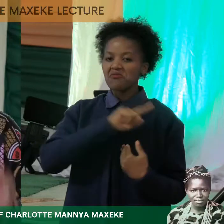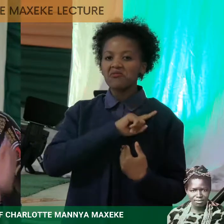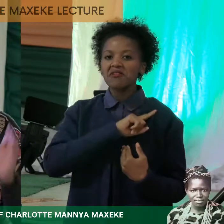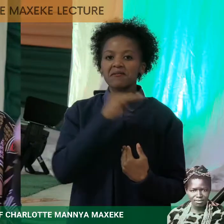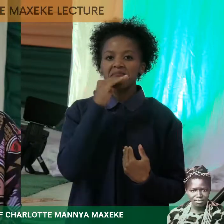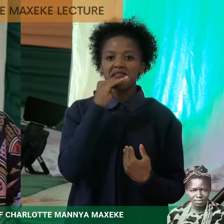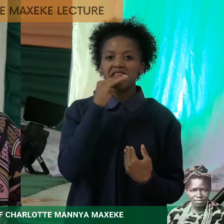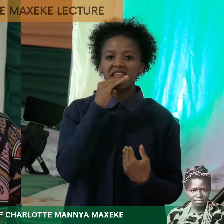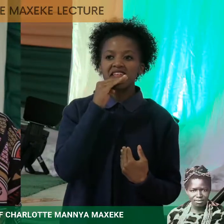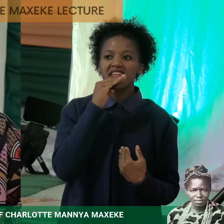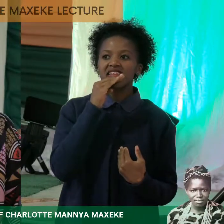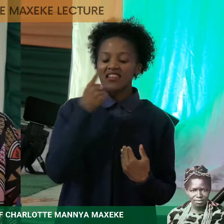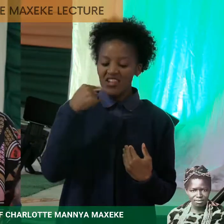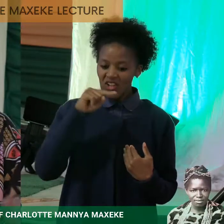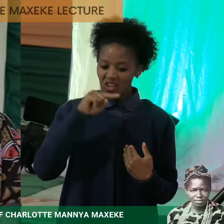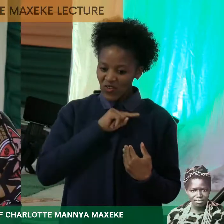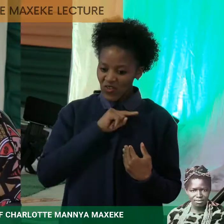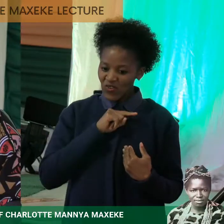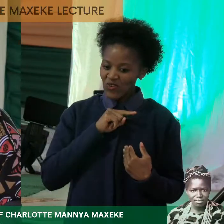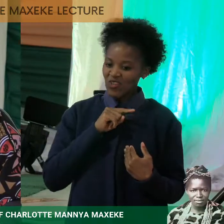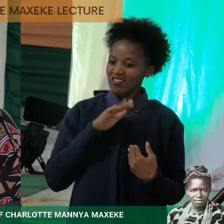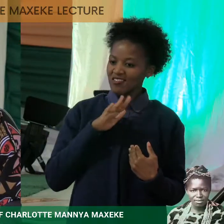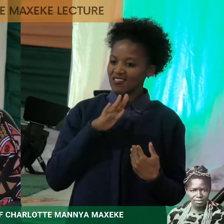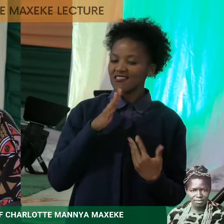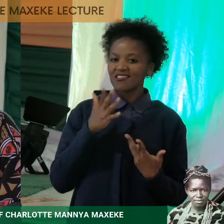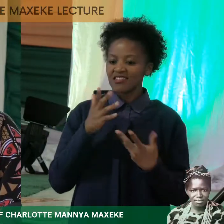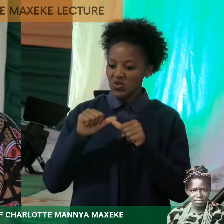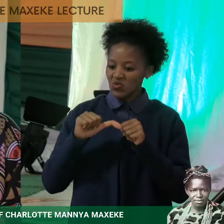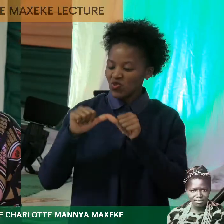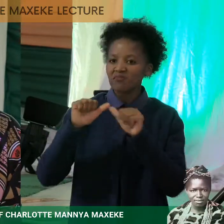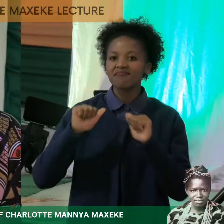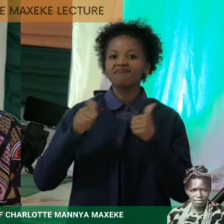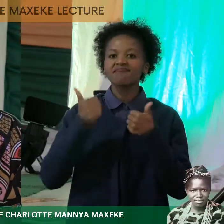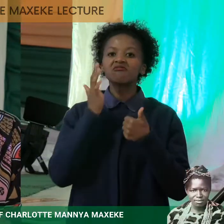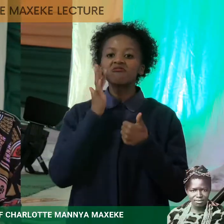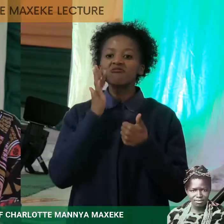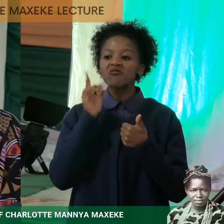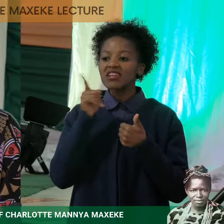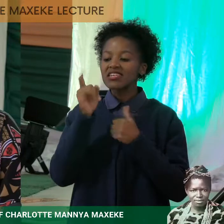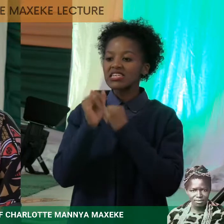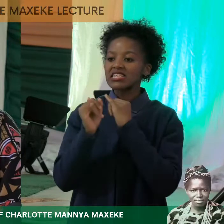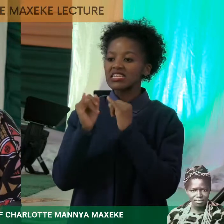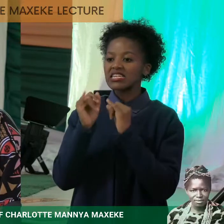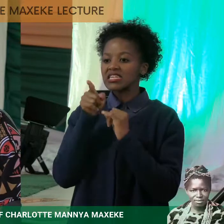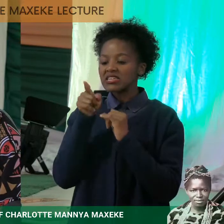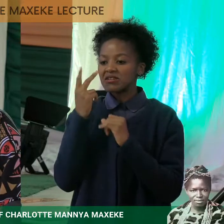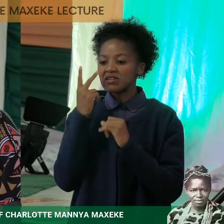right track xa i-institute ibonile into ba mayibe inxalenye yalo msebenzi.